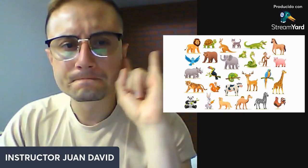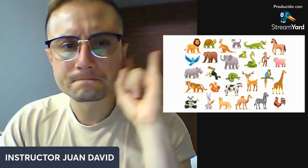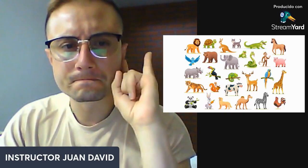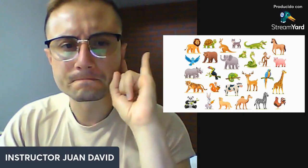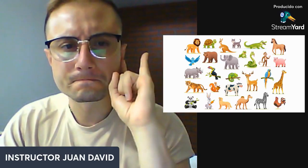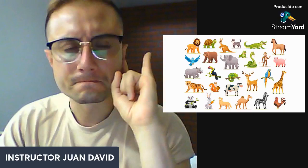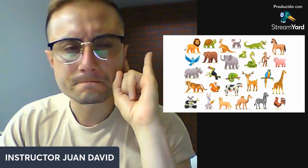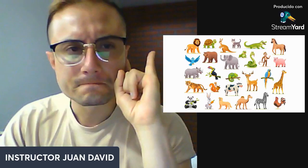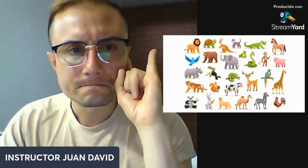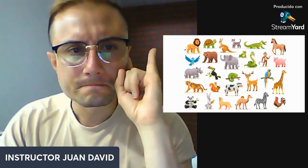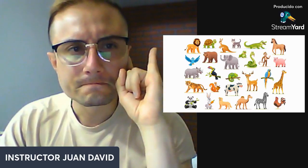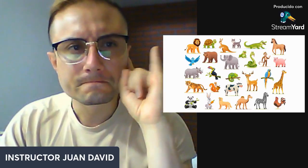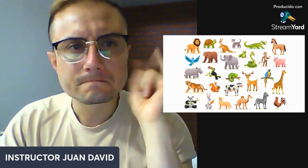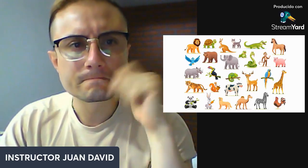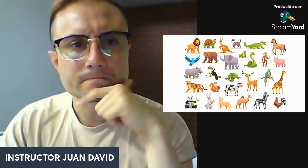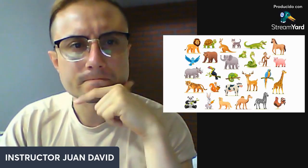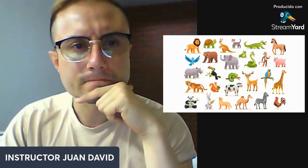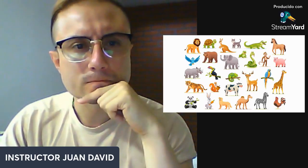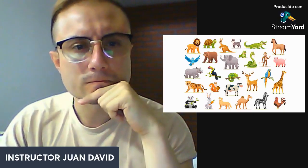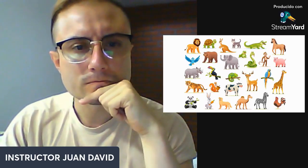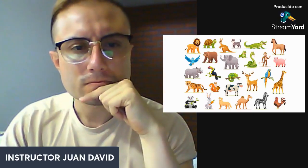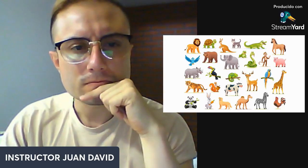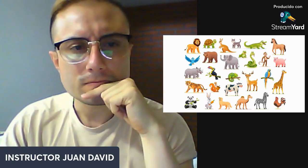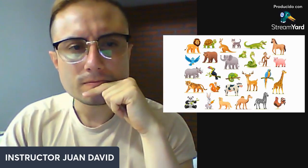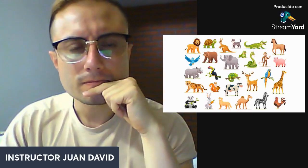Bueno, ¿ustedes escuchan?